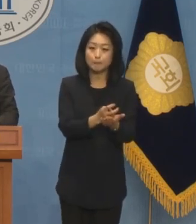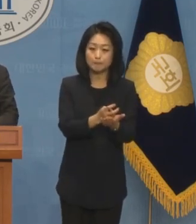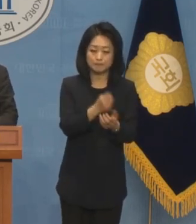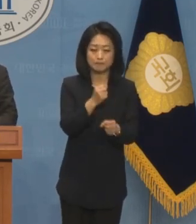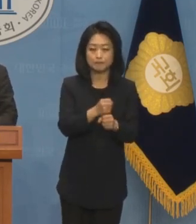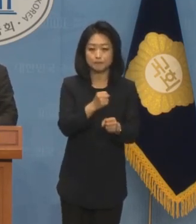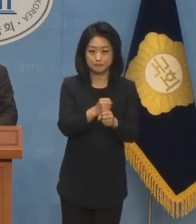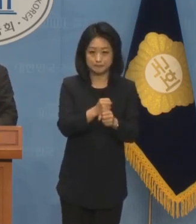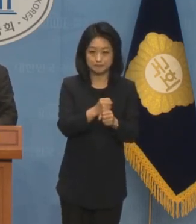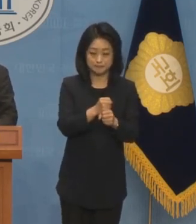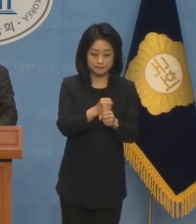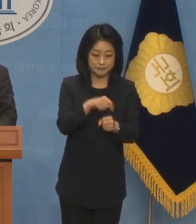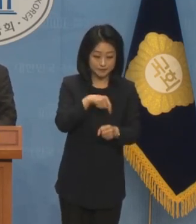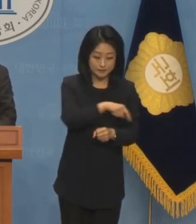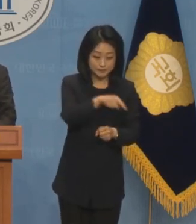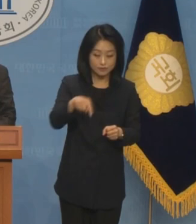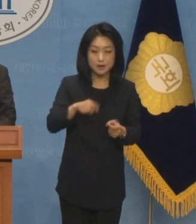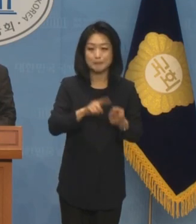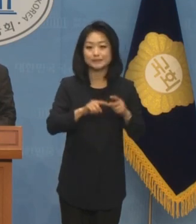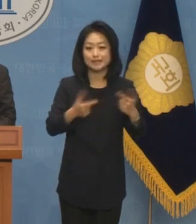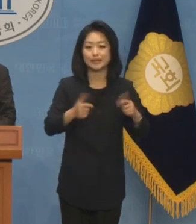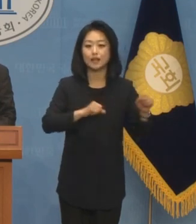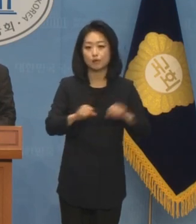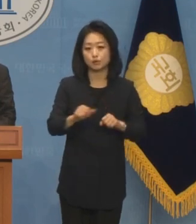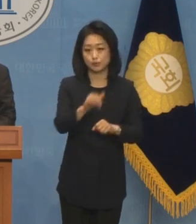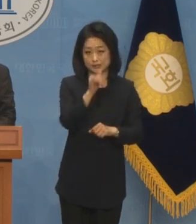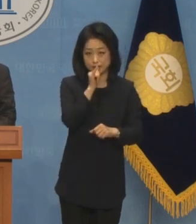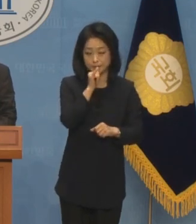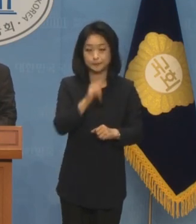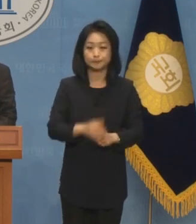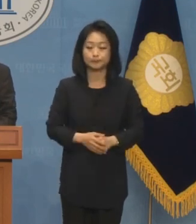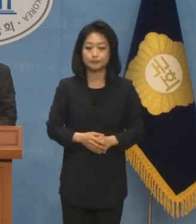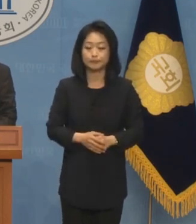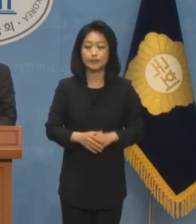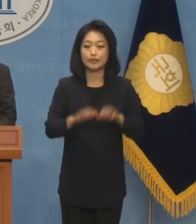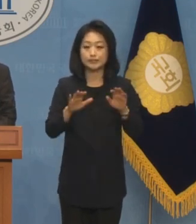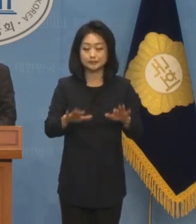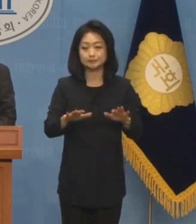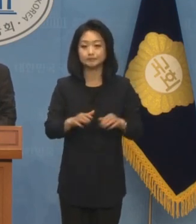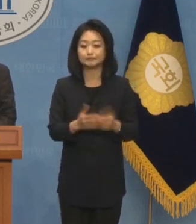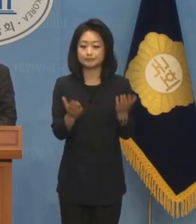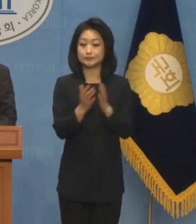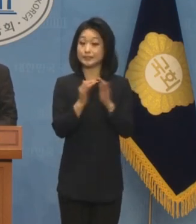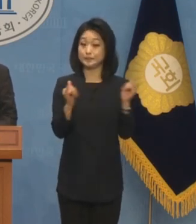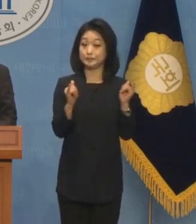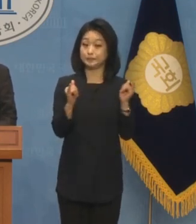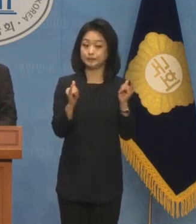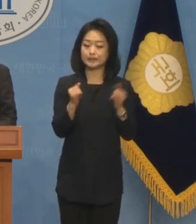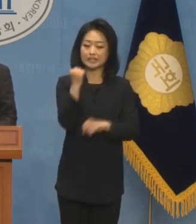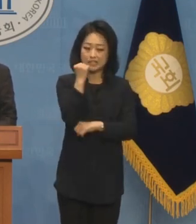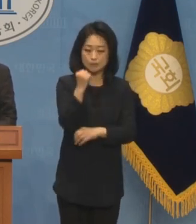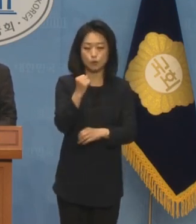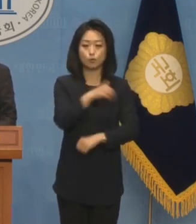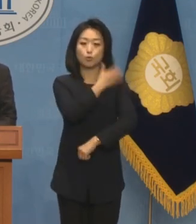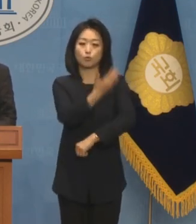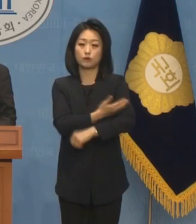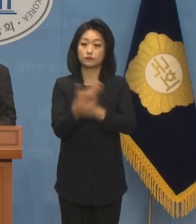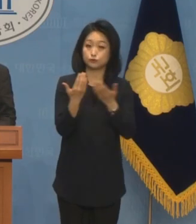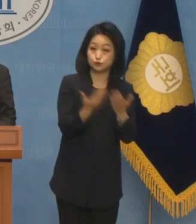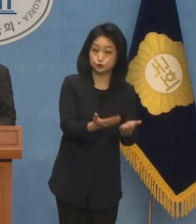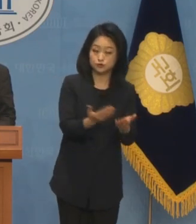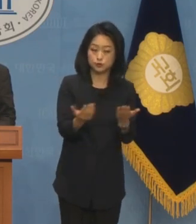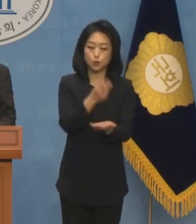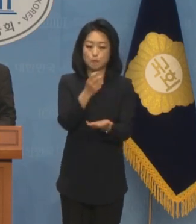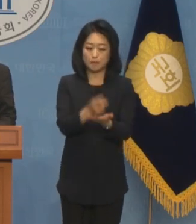않습니다 이제는이 합법적 무법 지대를 끝내야 합니다 일하는 사람에게 노동 기본권을 보장하는 노동법